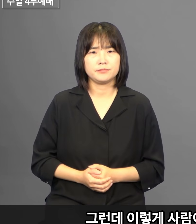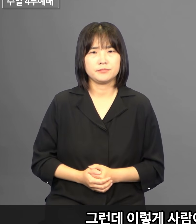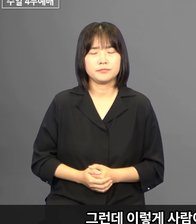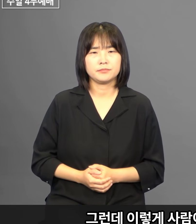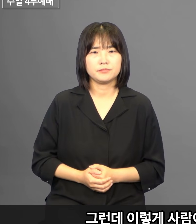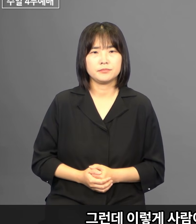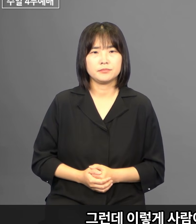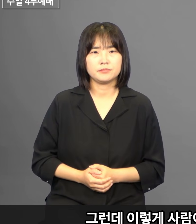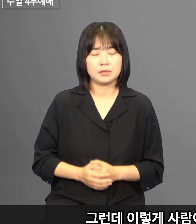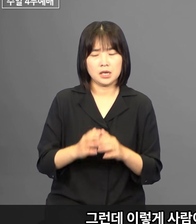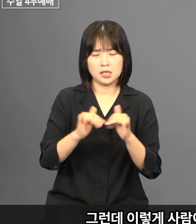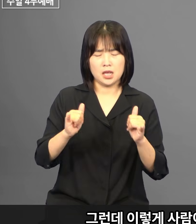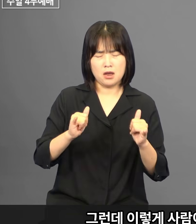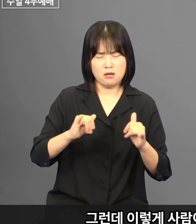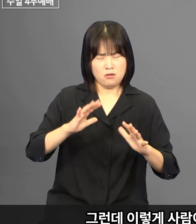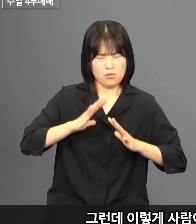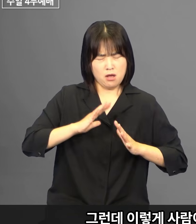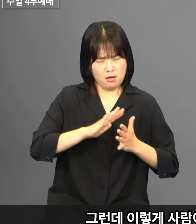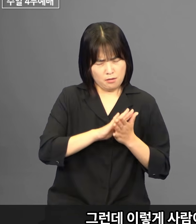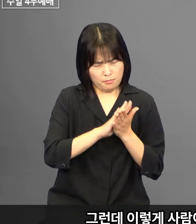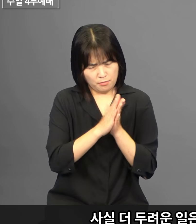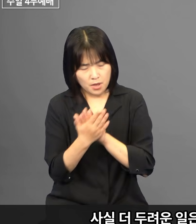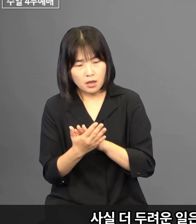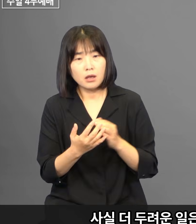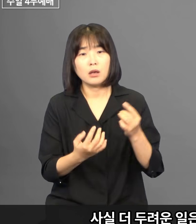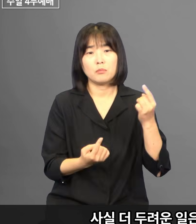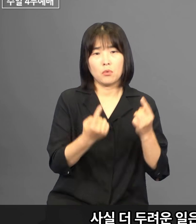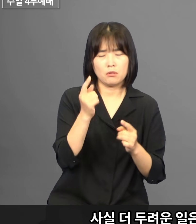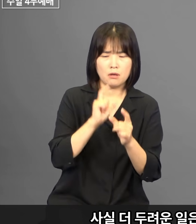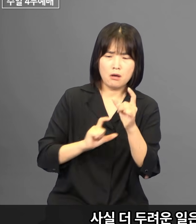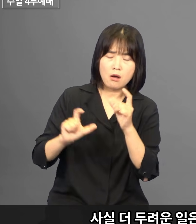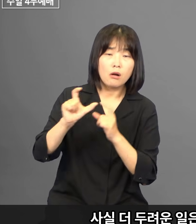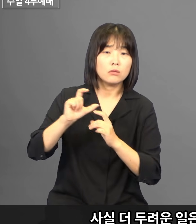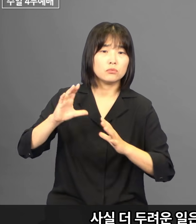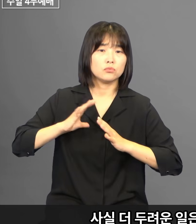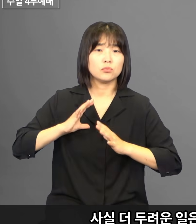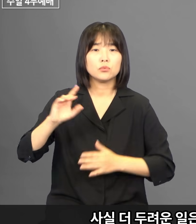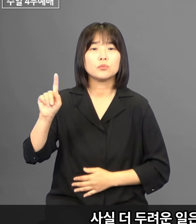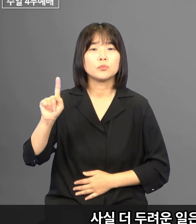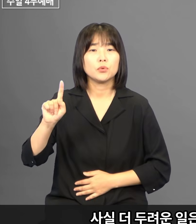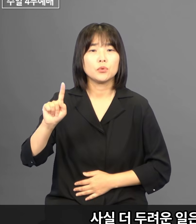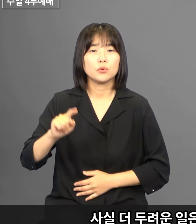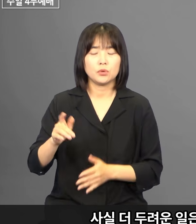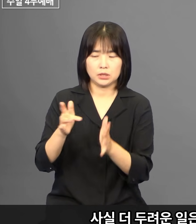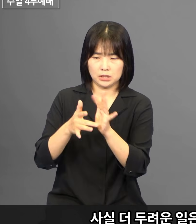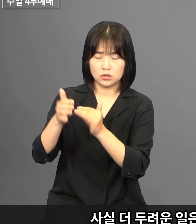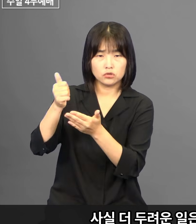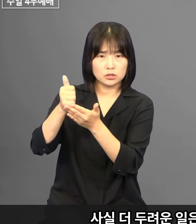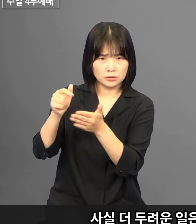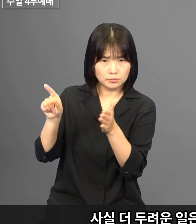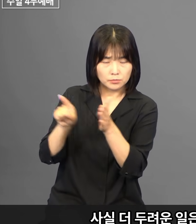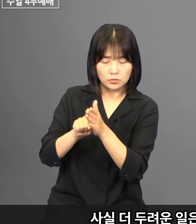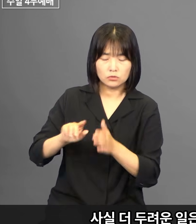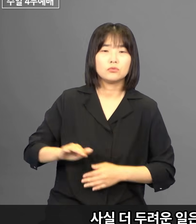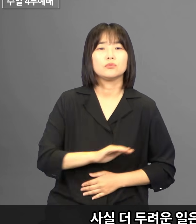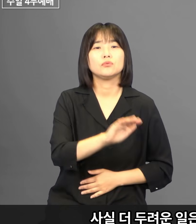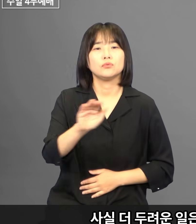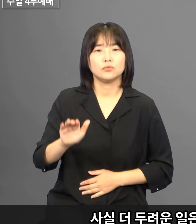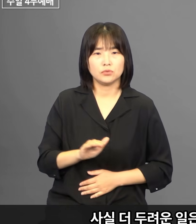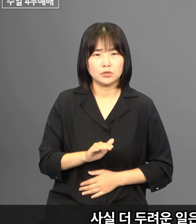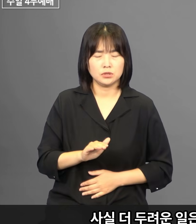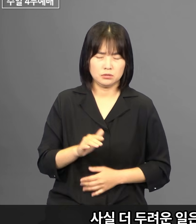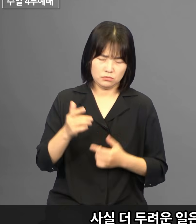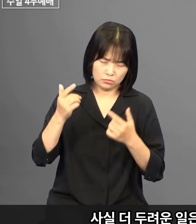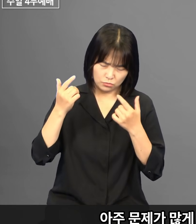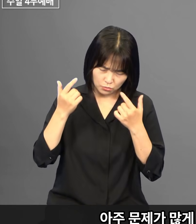이렇게 사람이 무섭게 바뀌어가는 것보다 사실 더 두려운 일은 예수 믿는 우리도